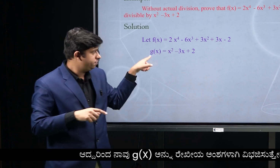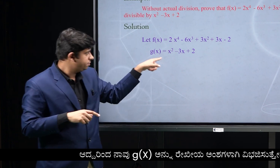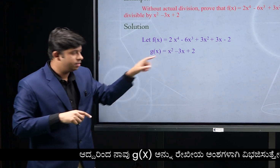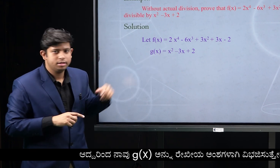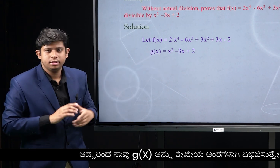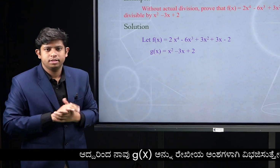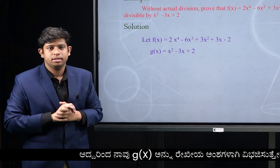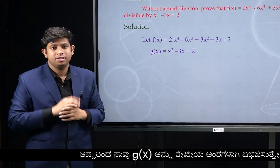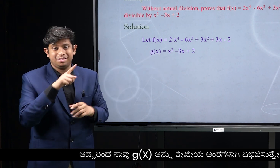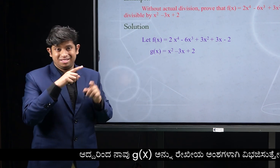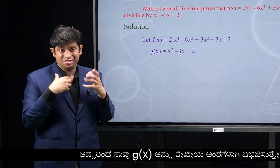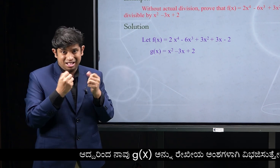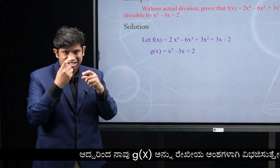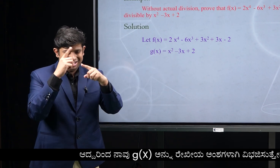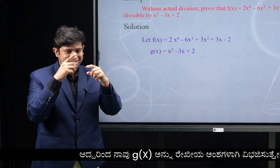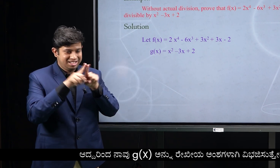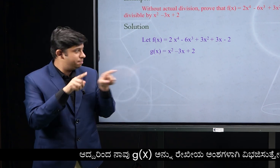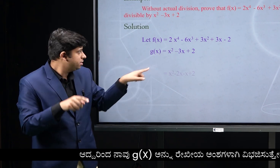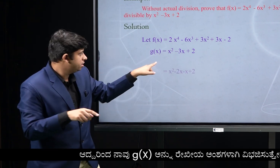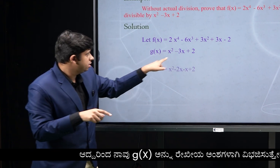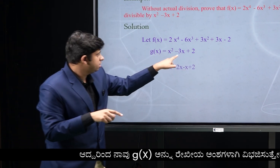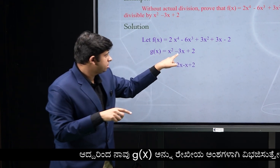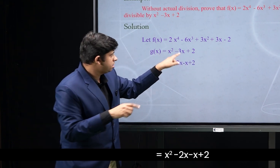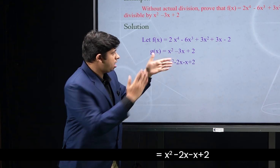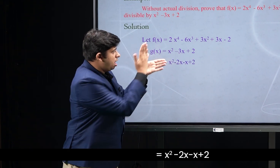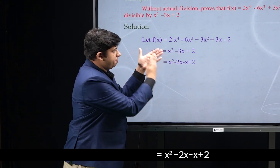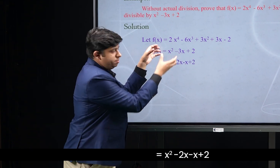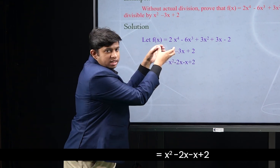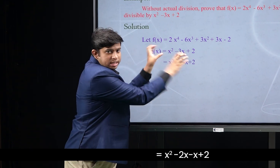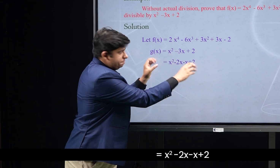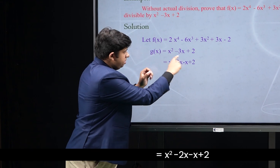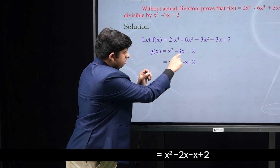ಆದ್ರಿಂದ ನಾವು g of x ಅನ್ನ ರೇಖೀಯ ಅಂಶಗಳಾಗಿ ವಿಭಜಿಸುತ್ತೇವೆ. is equal to